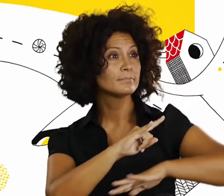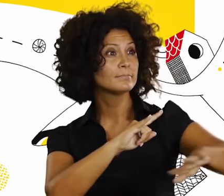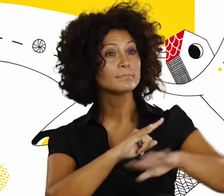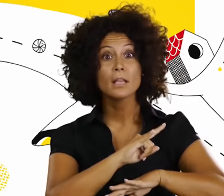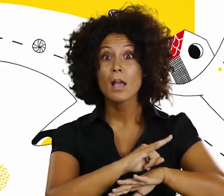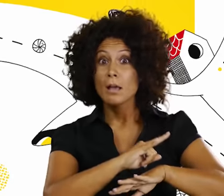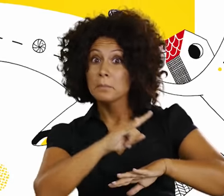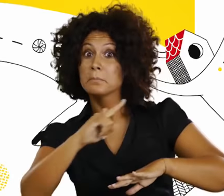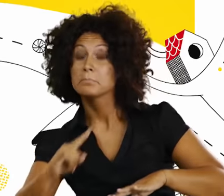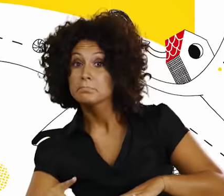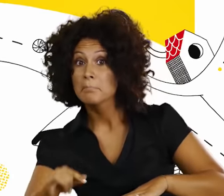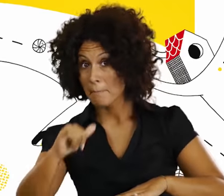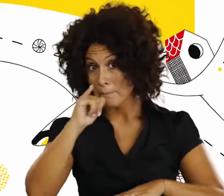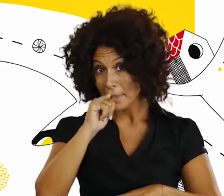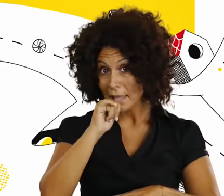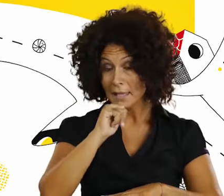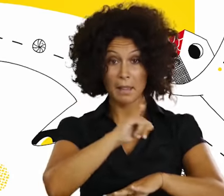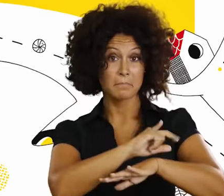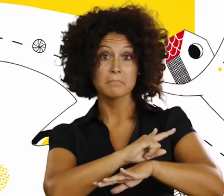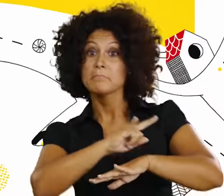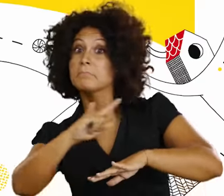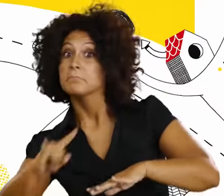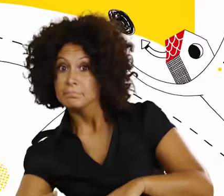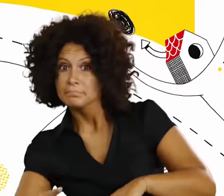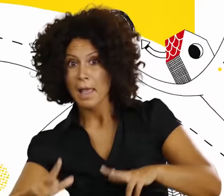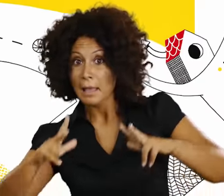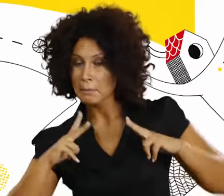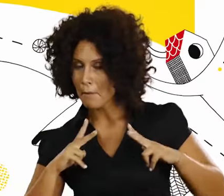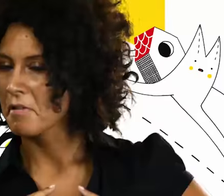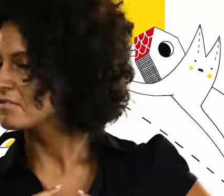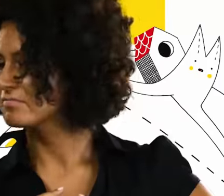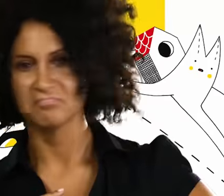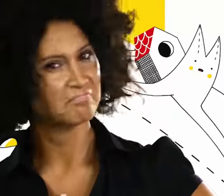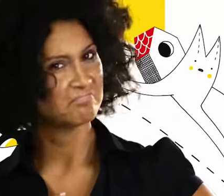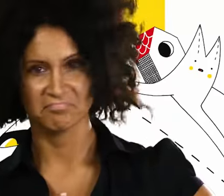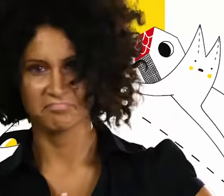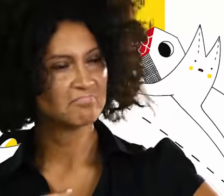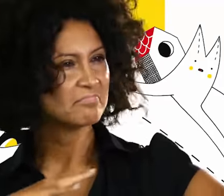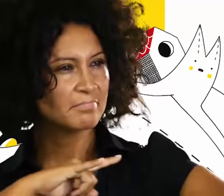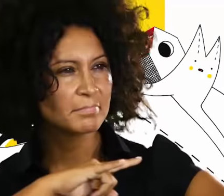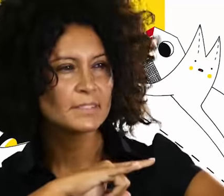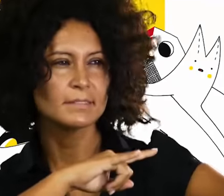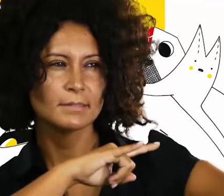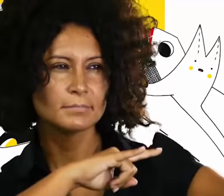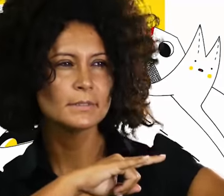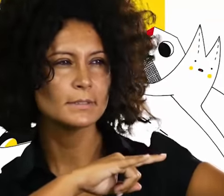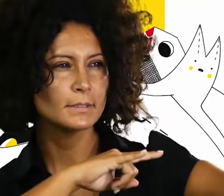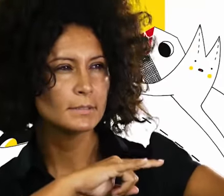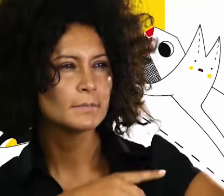devo andare! Così lumaca non si fermava né a bere né a riposare. Andava sempre dritto